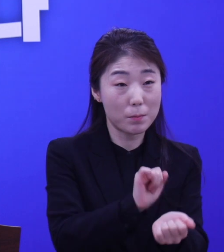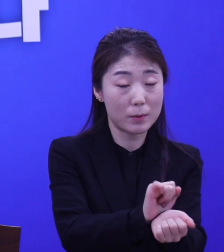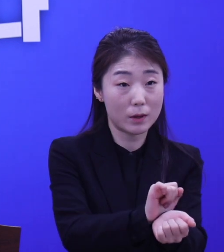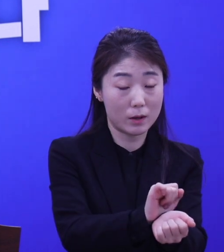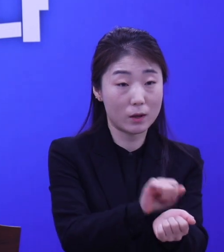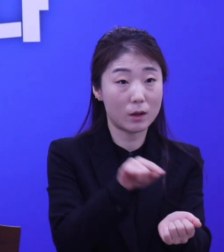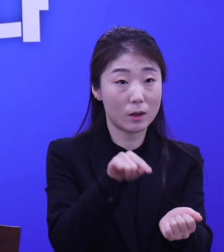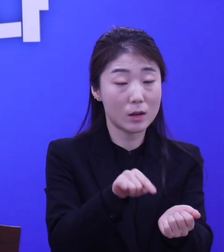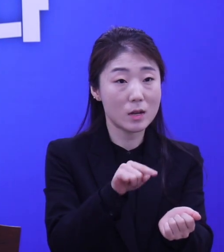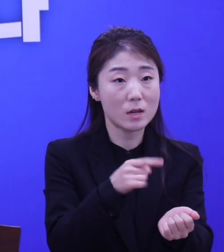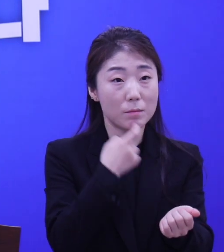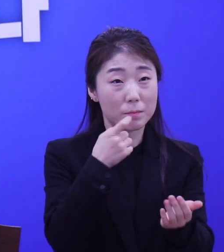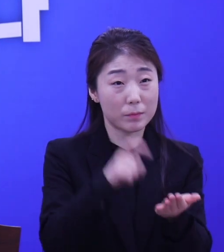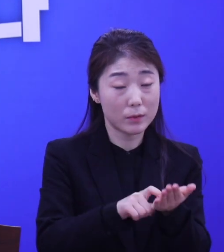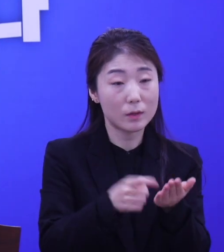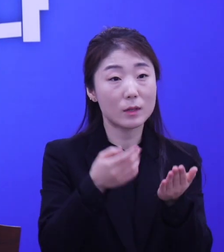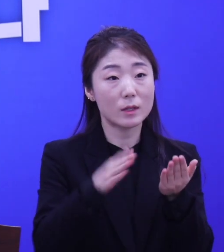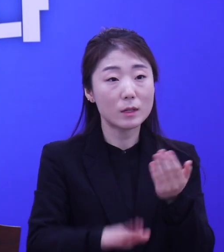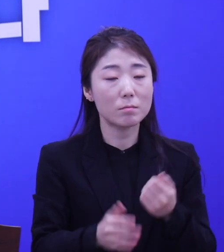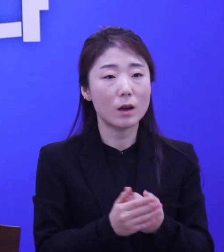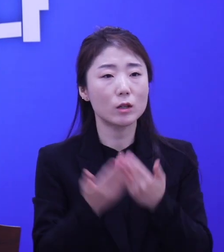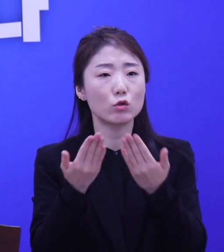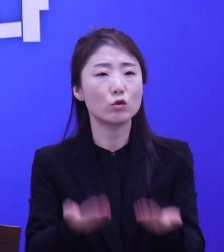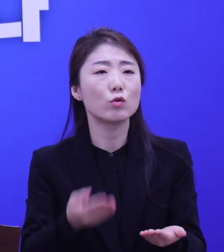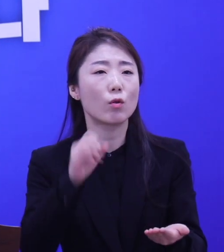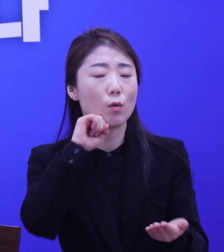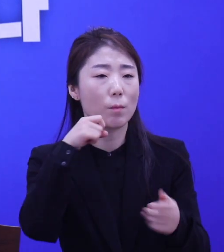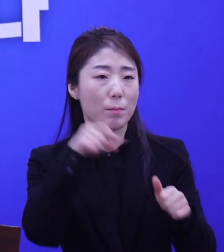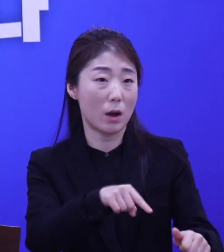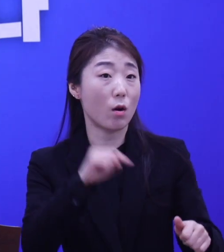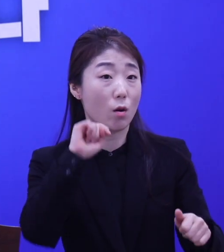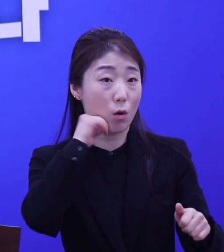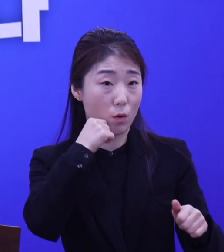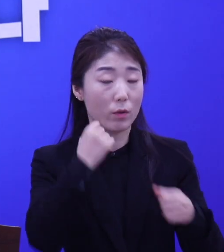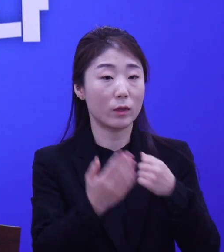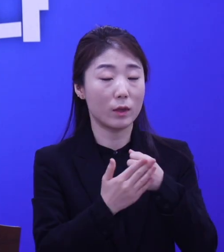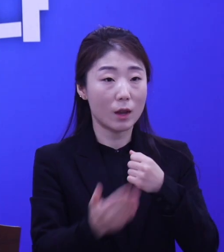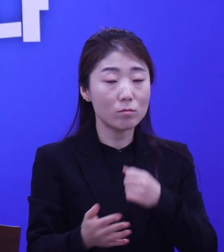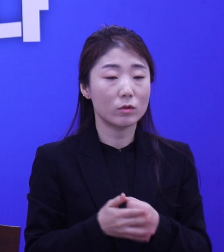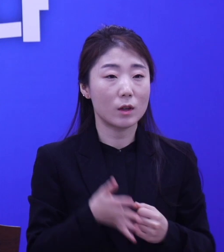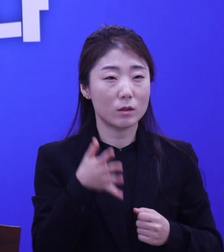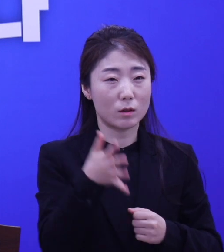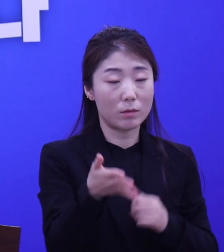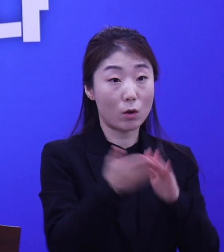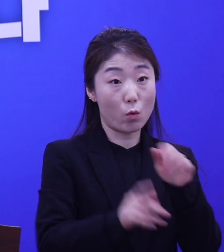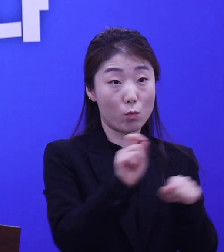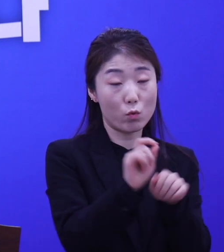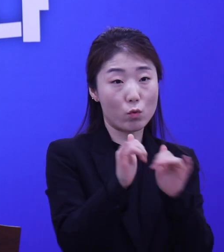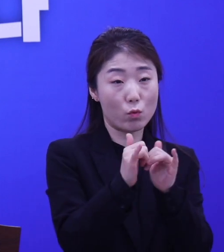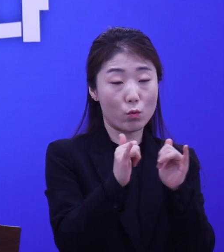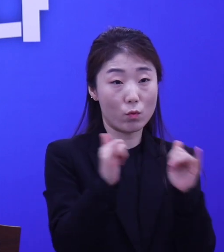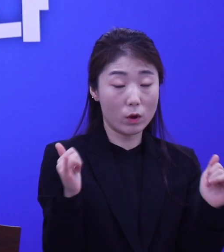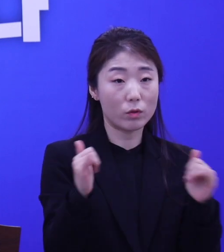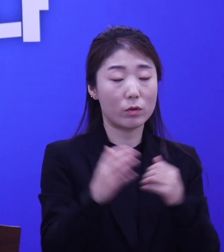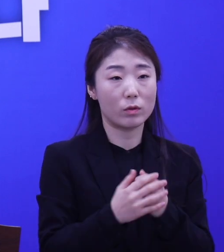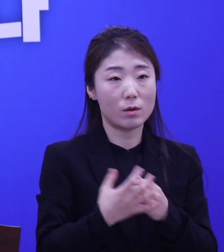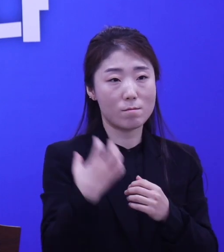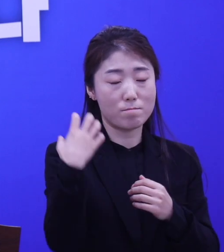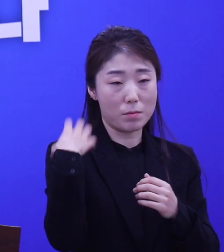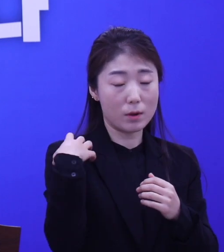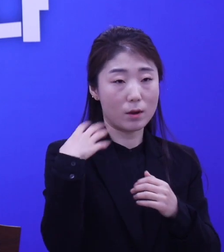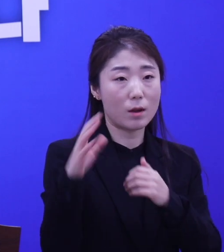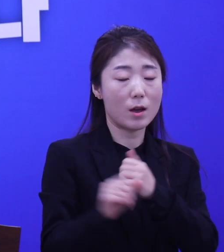취약하지만 휴관이 불가능한 사회복지시설에 대해서는 전담 공무원을 두고 매일매일 점검하도록 하겠습니다.